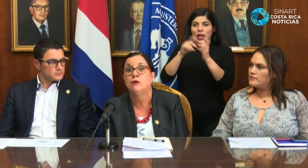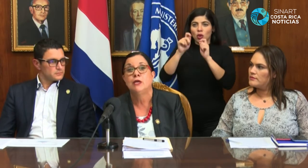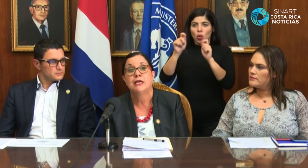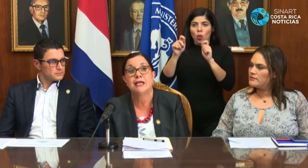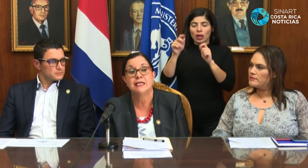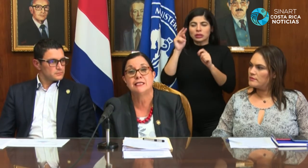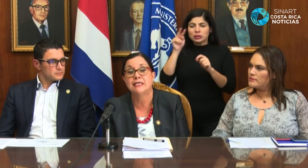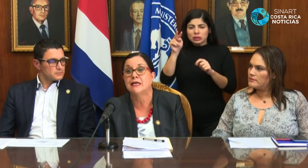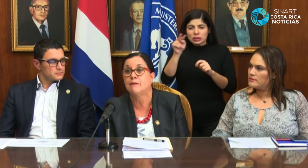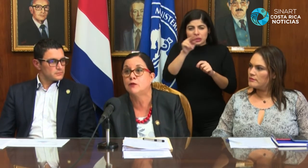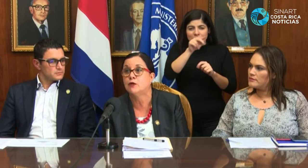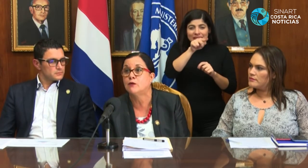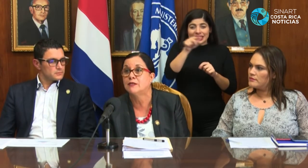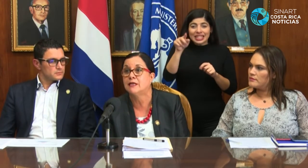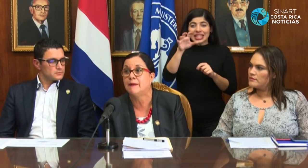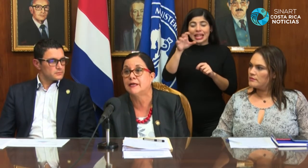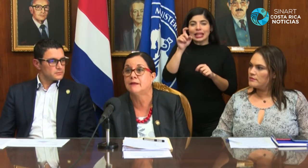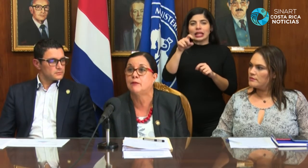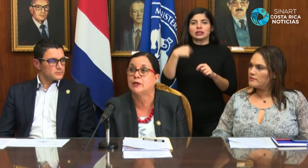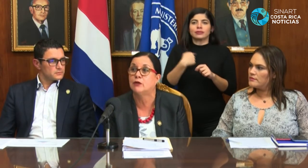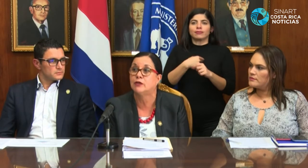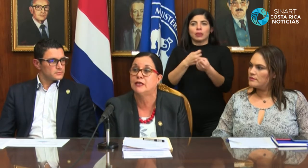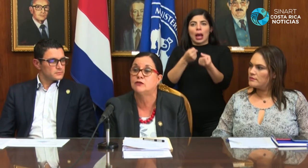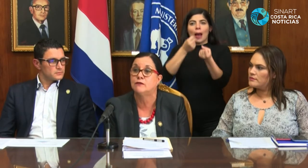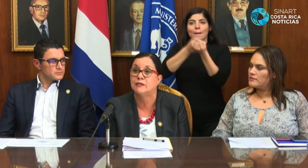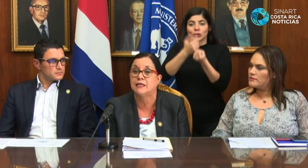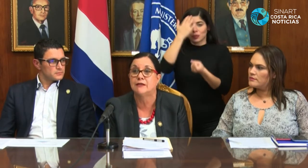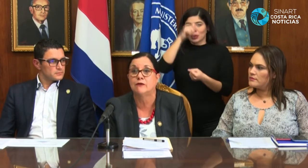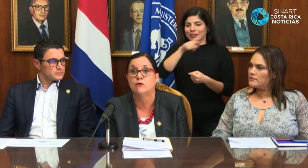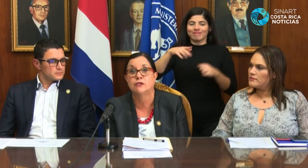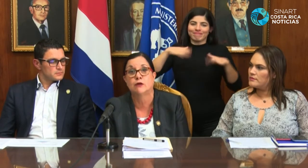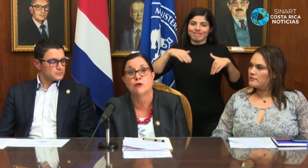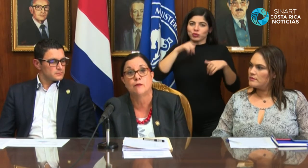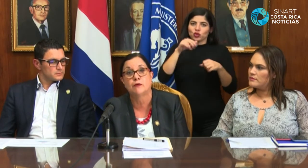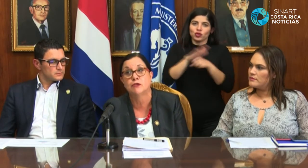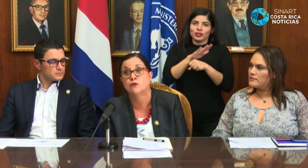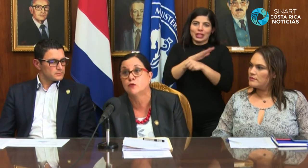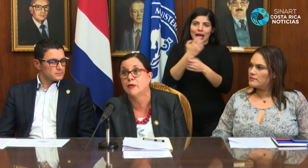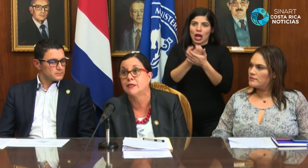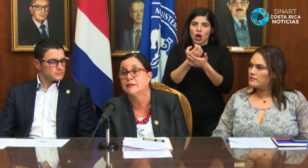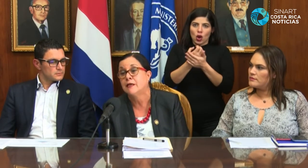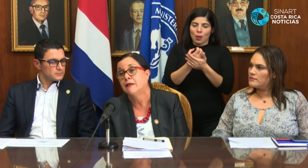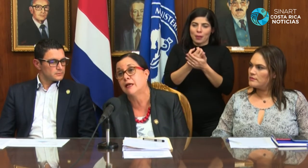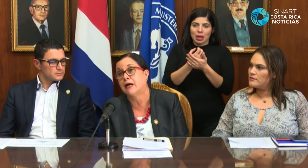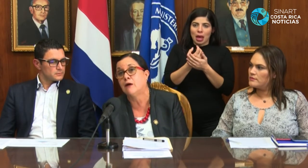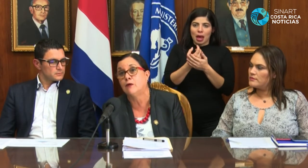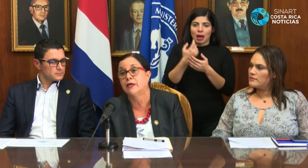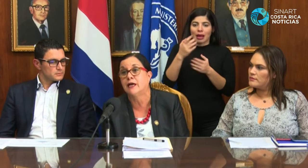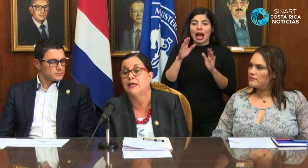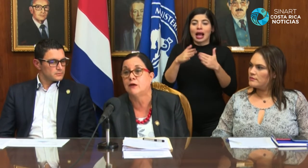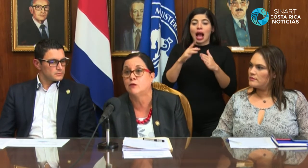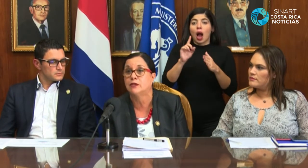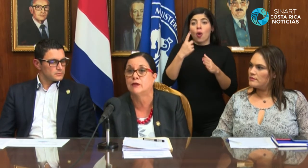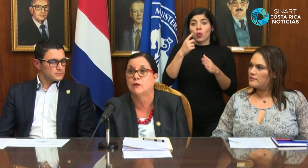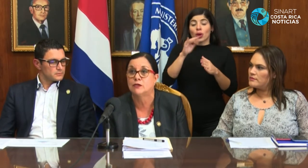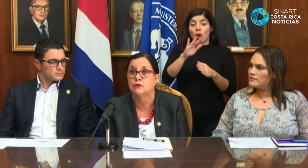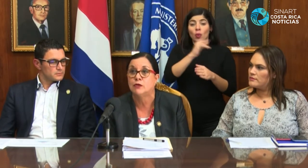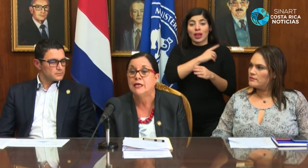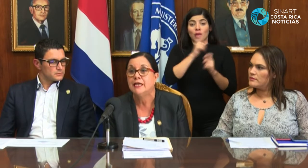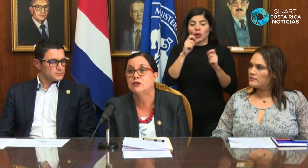determinado que necesitan apoyo de nuestra parte porque no tienen suficientes recursos económicos en sus cuentas de caja única en las